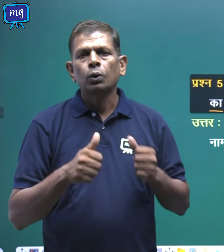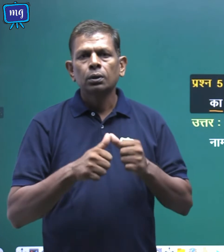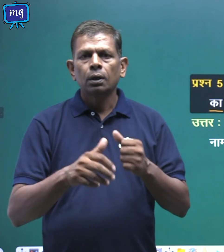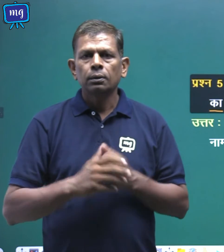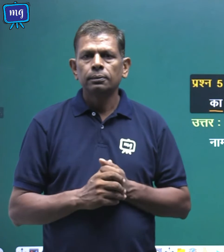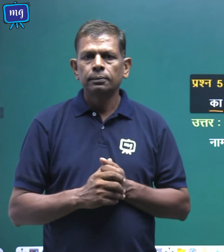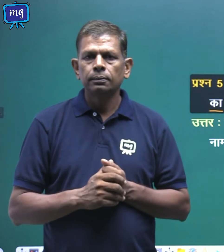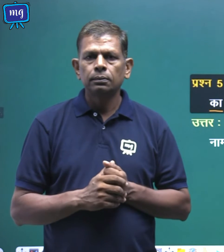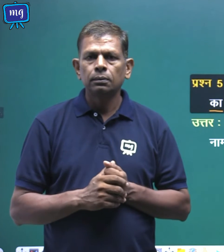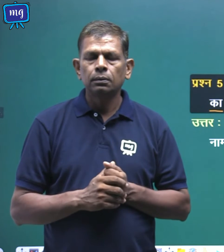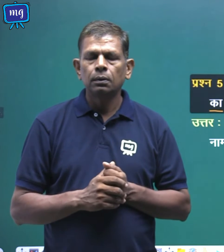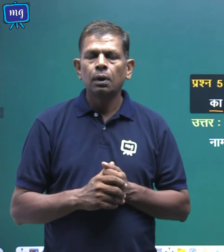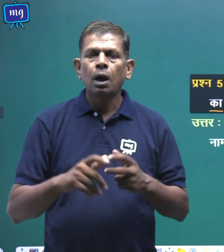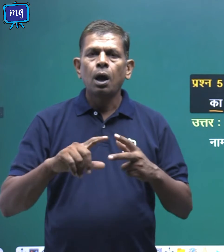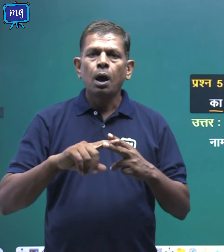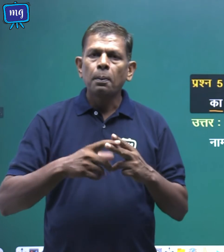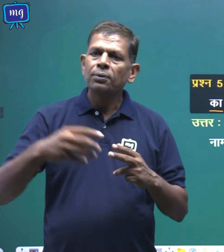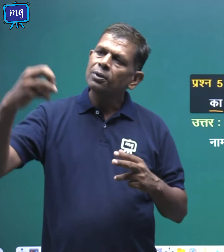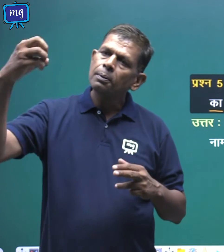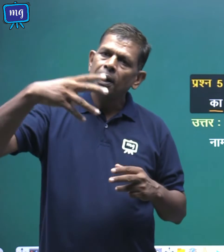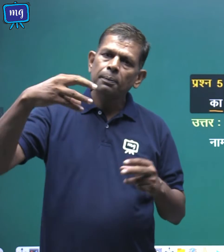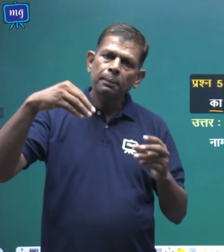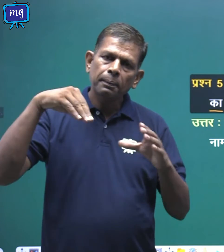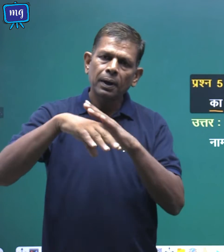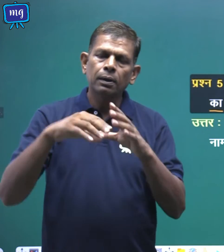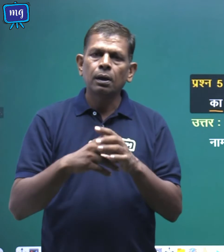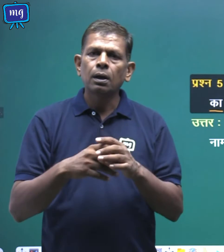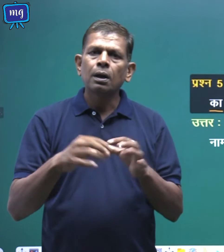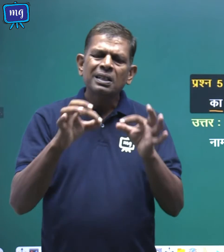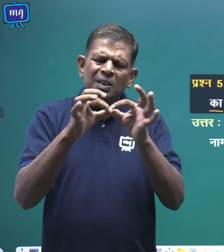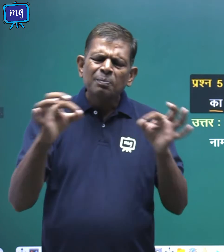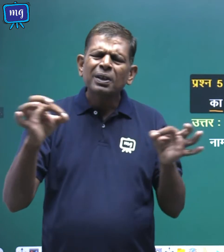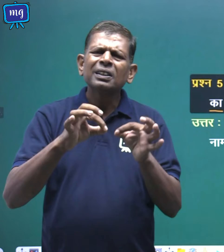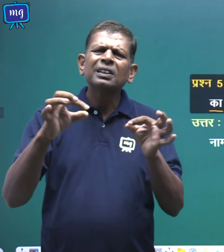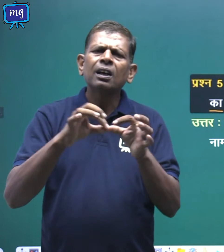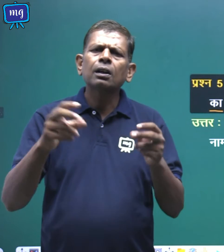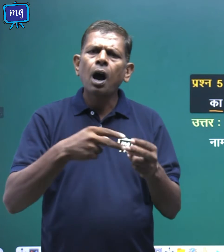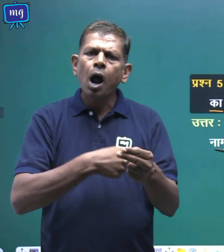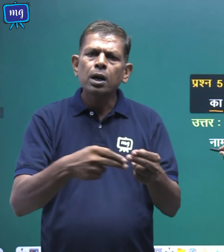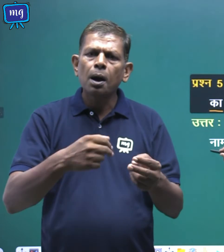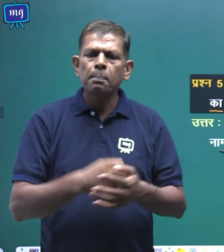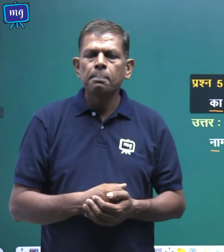उत्तर, विद्युत बल्ब में पतले तार का नाम